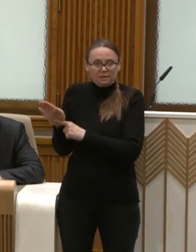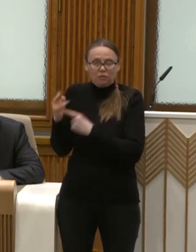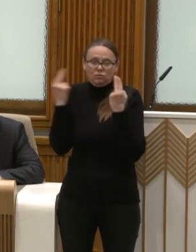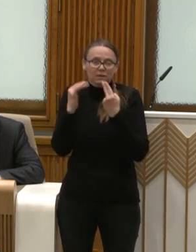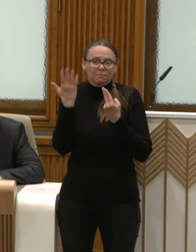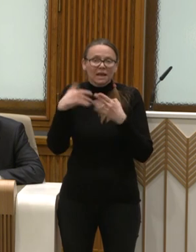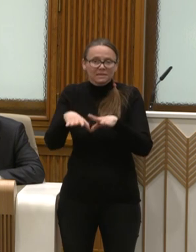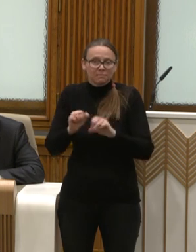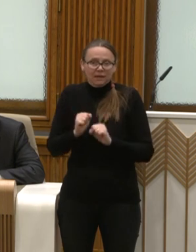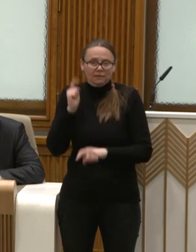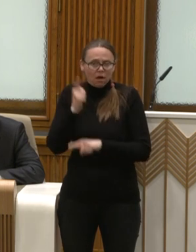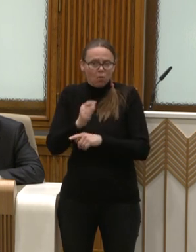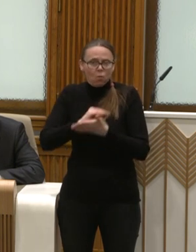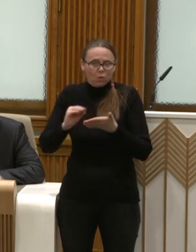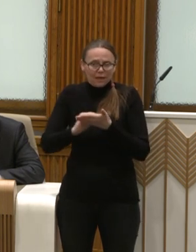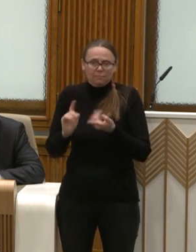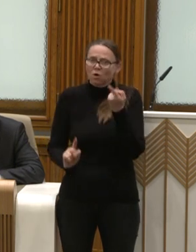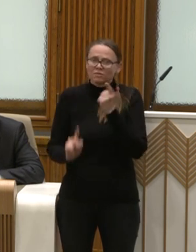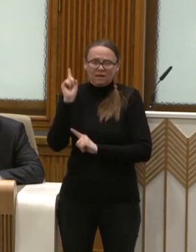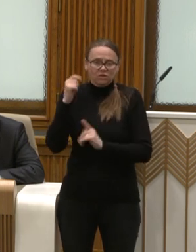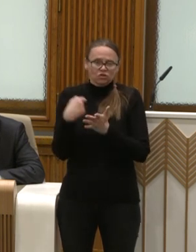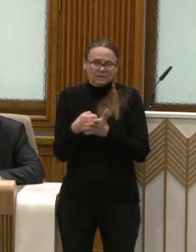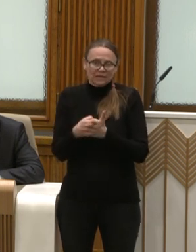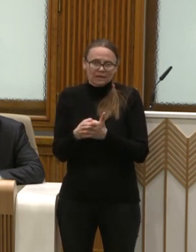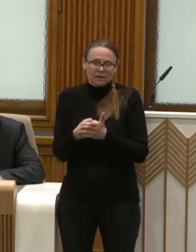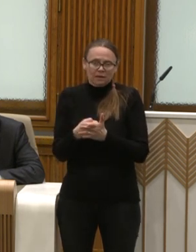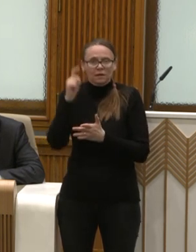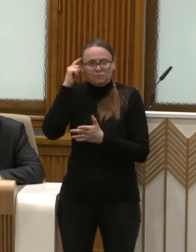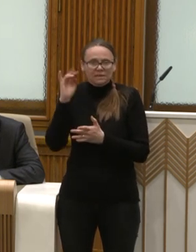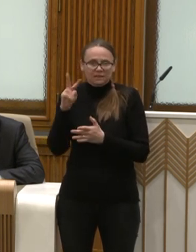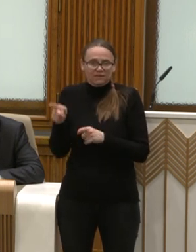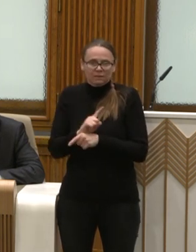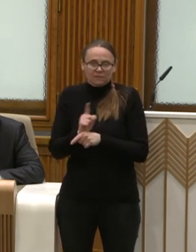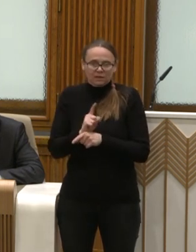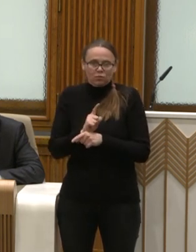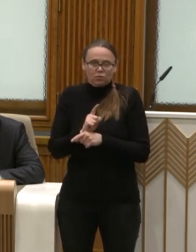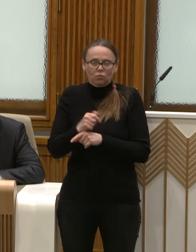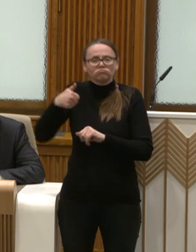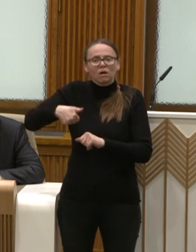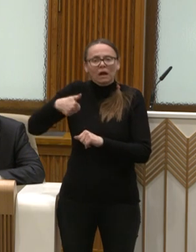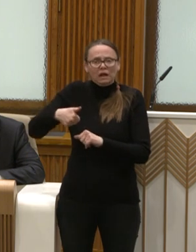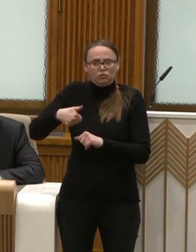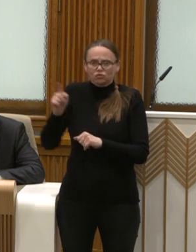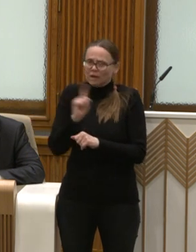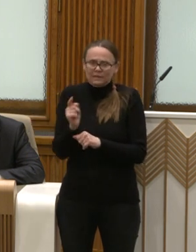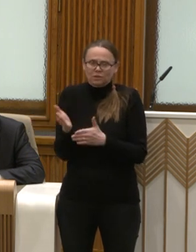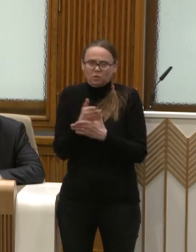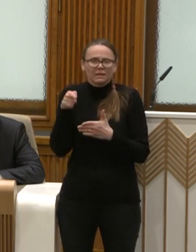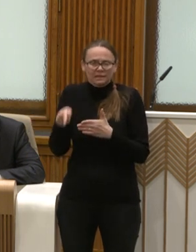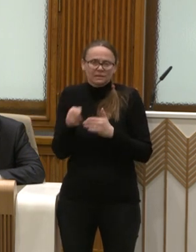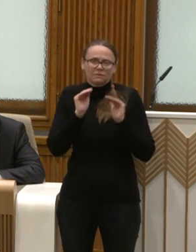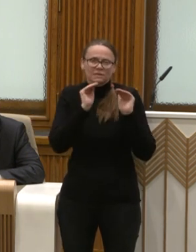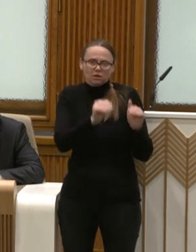zdaj uredba o najvišjih cenah in mislim, da v tem trenutku razkužila niso med tistimi